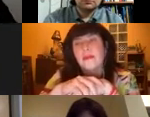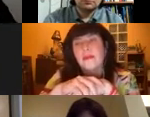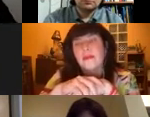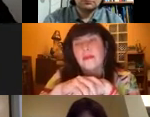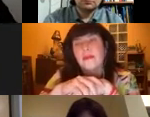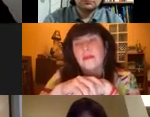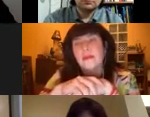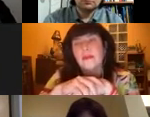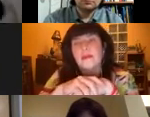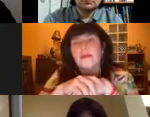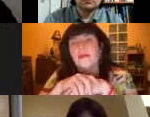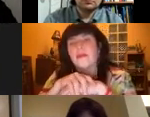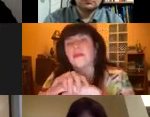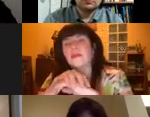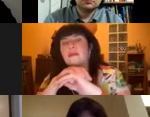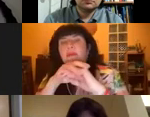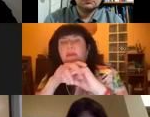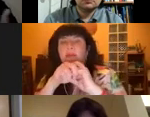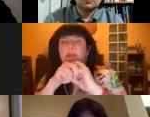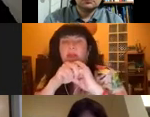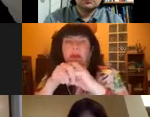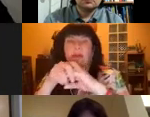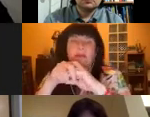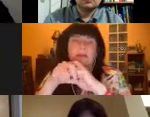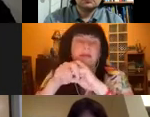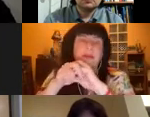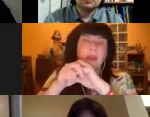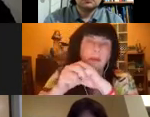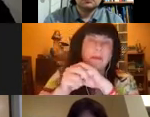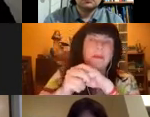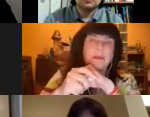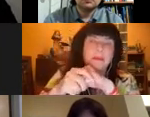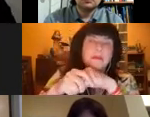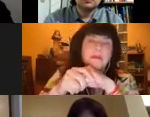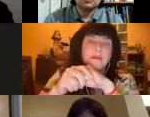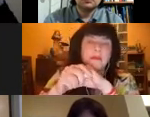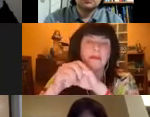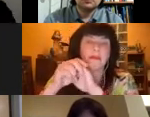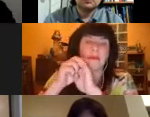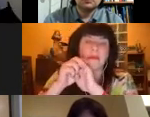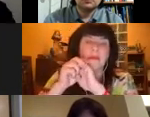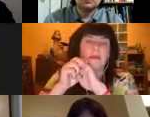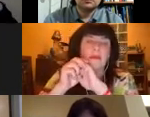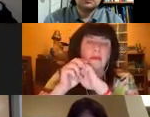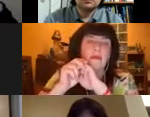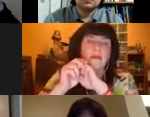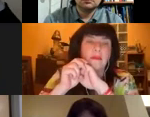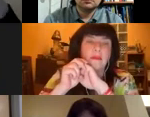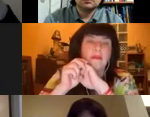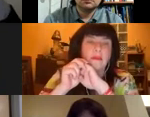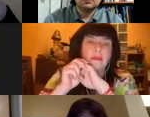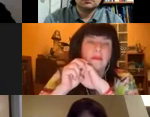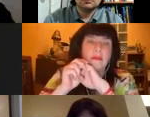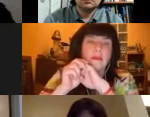terminamos dando el nombre de construcción verbal manual, es decir, que prioritariamente las manos eran el centro, el núcleo